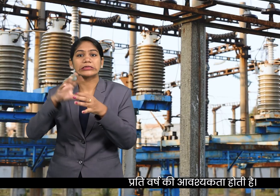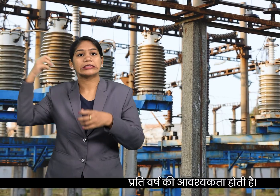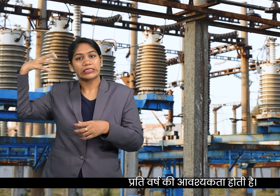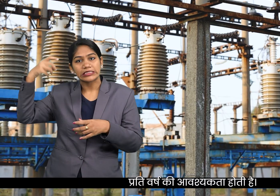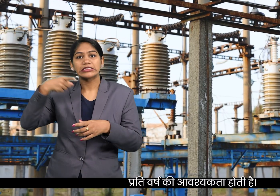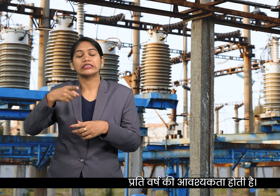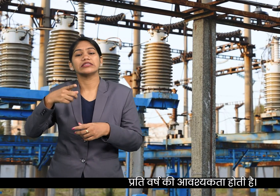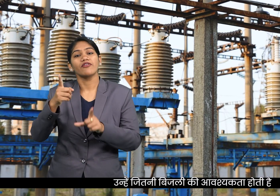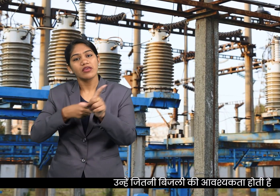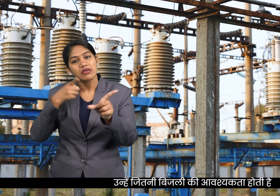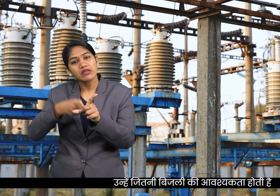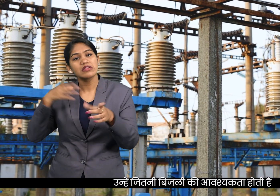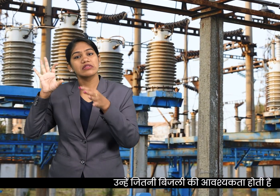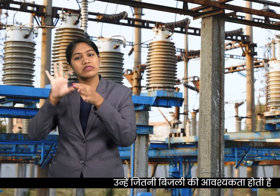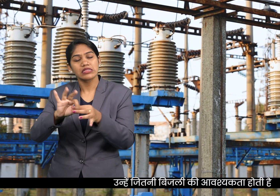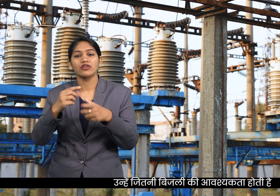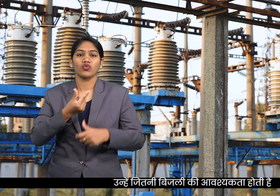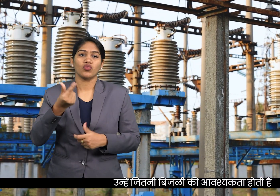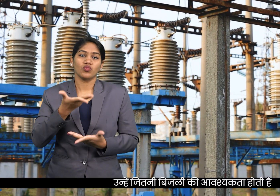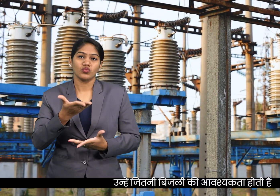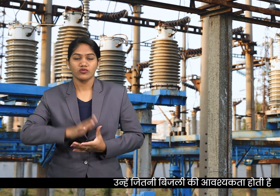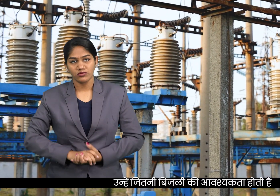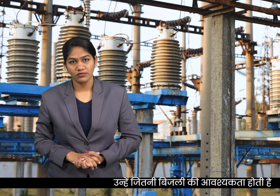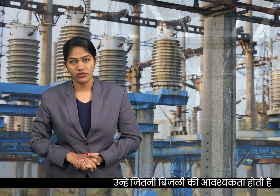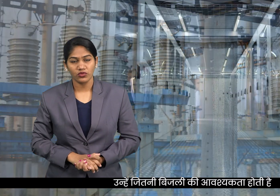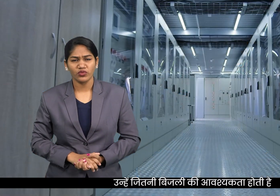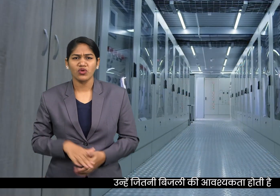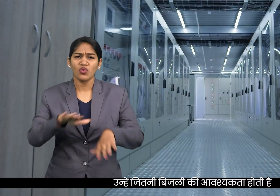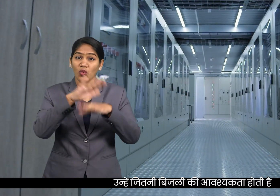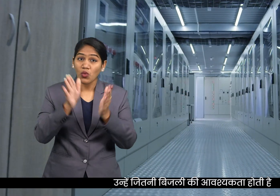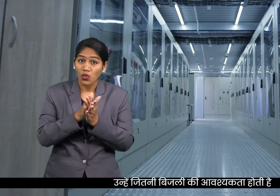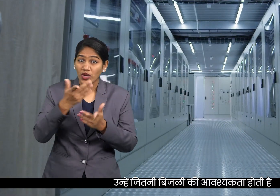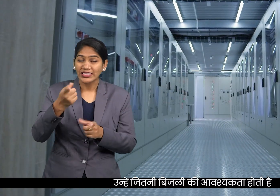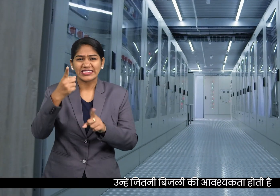आवश्यकता होती है। उन्हें जितनी बिजली की आवश्यकता होती है